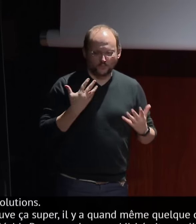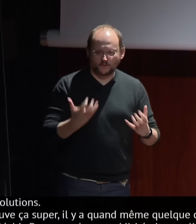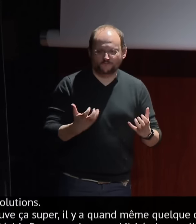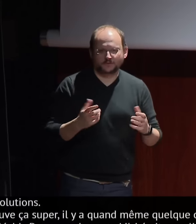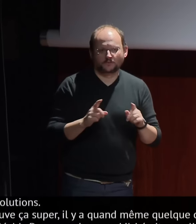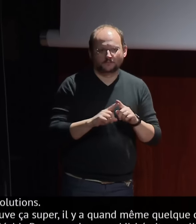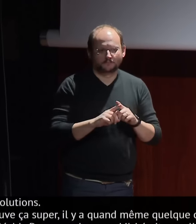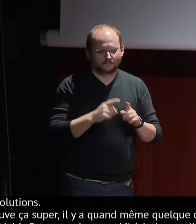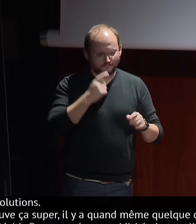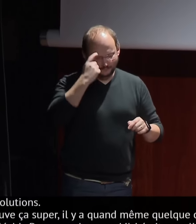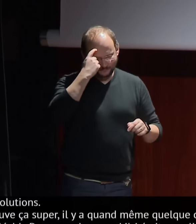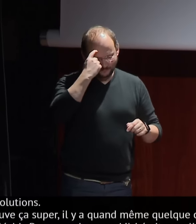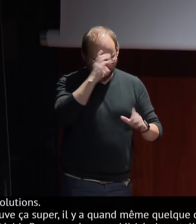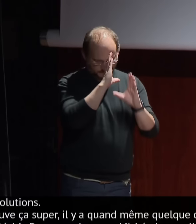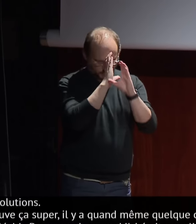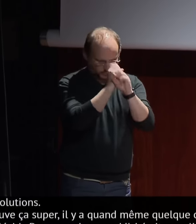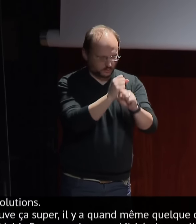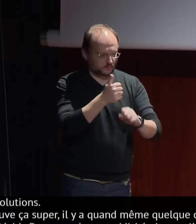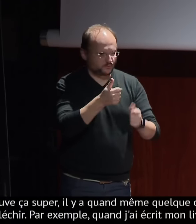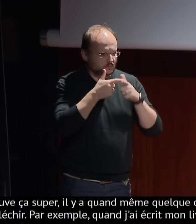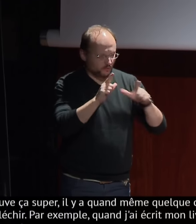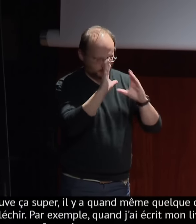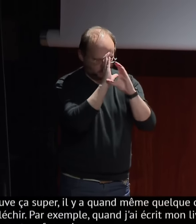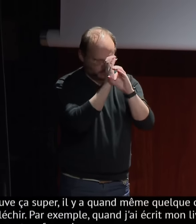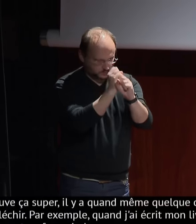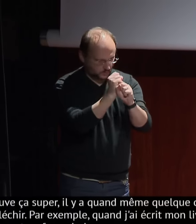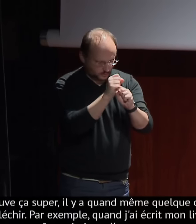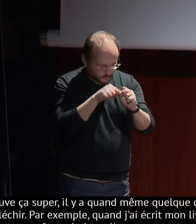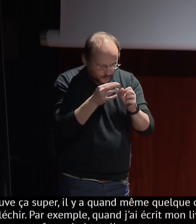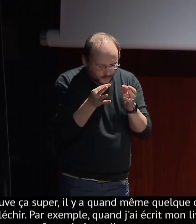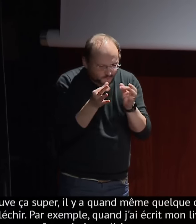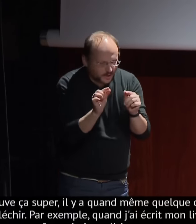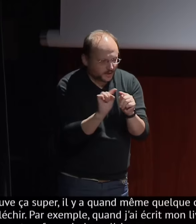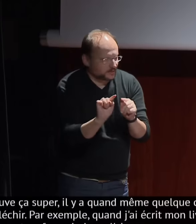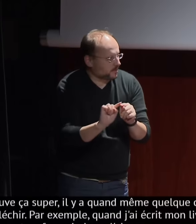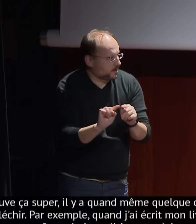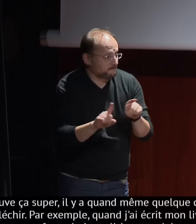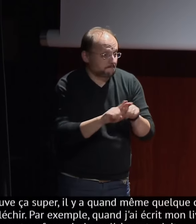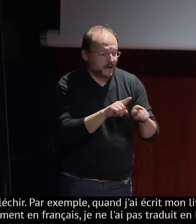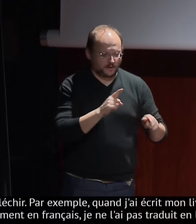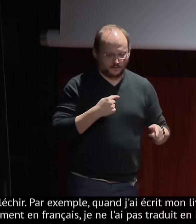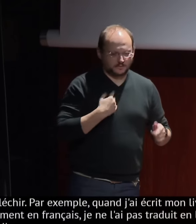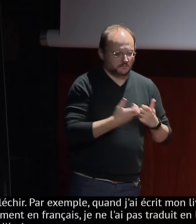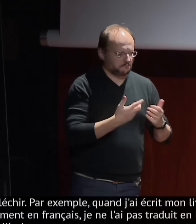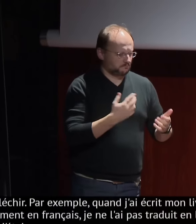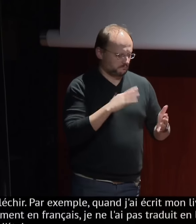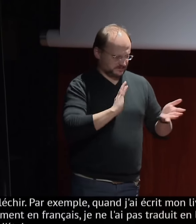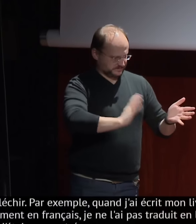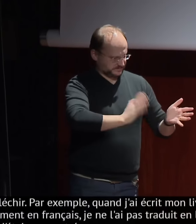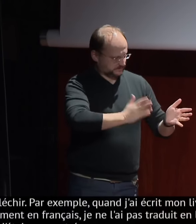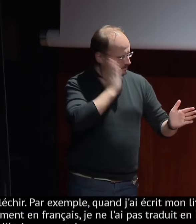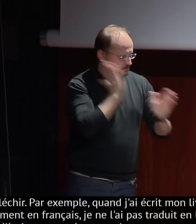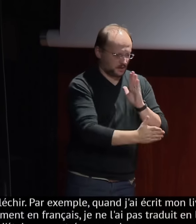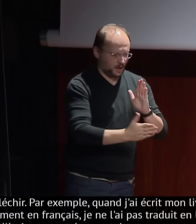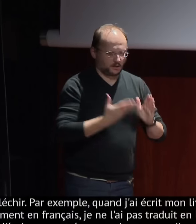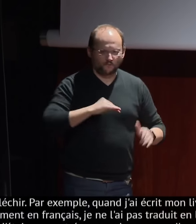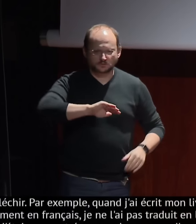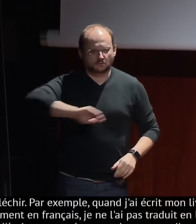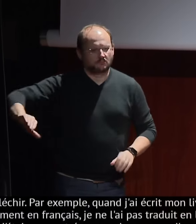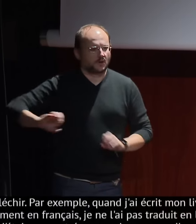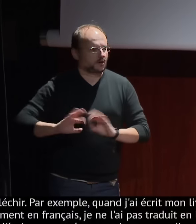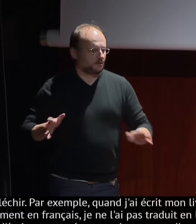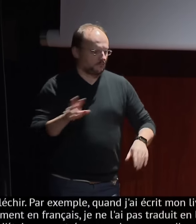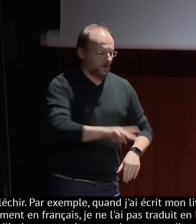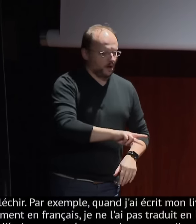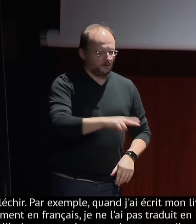pas traduit en langue des signes. Et j'avais. Voilà, j'étais concentrée sur une langue que j'avais envie d'affiner, de